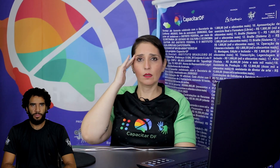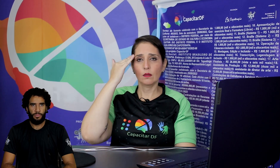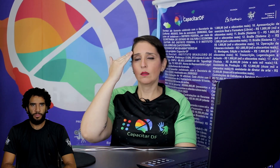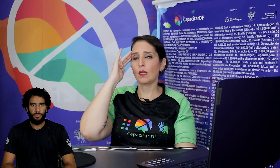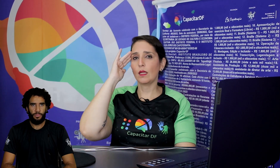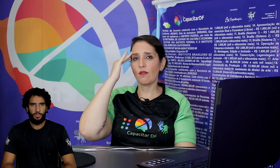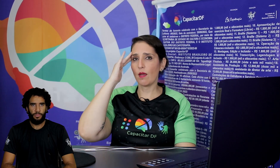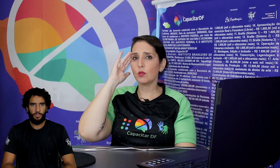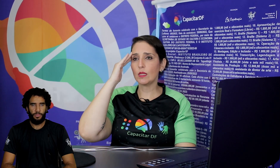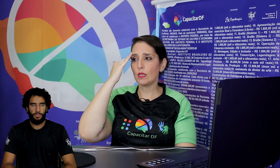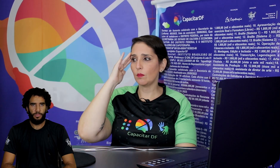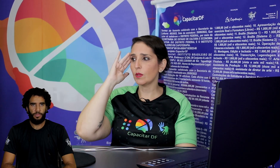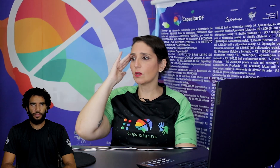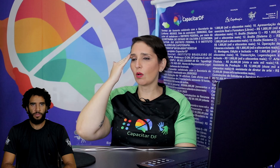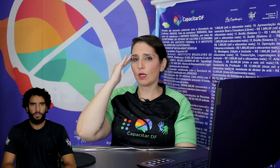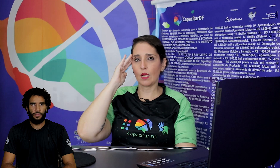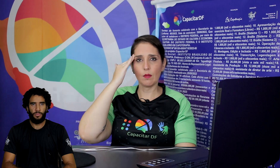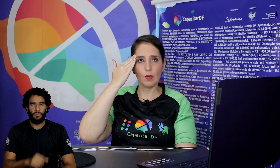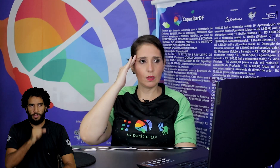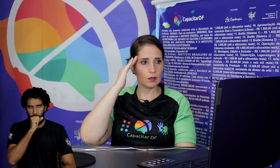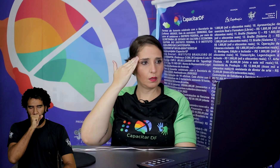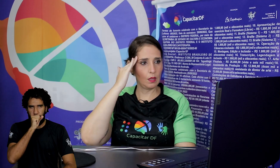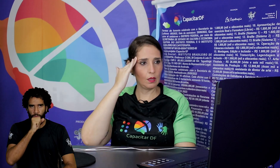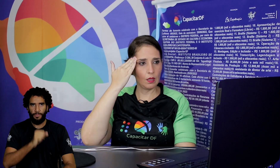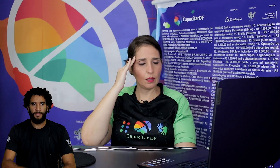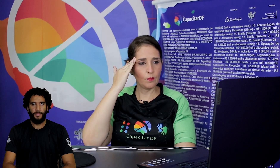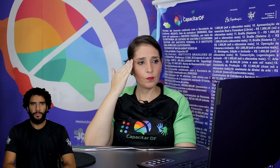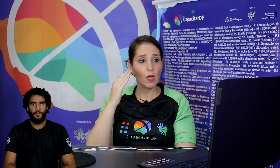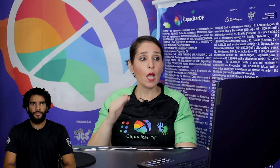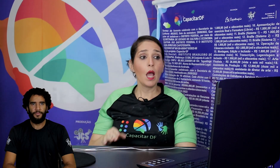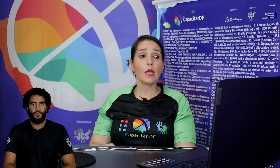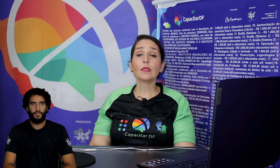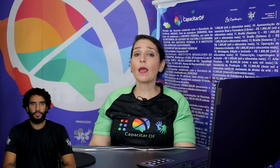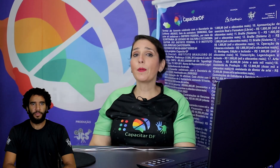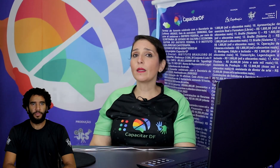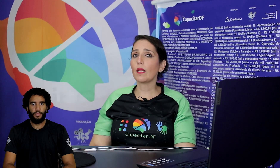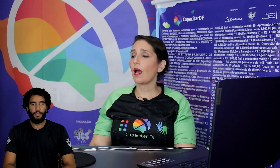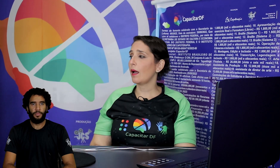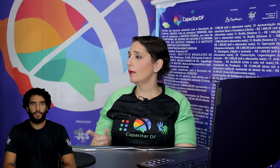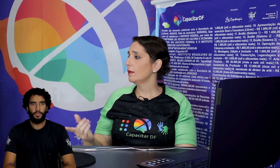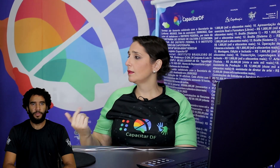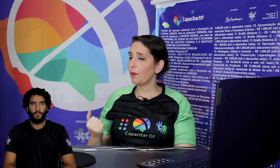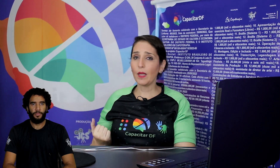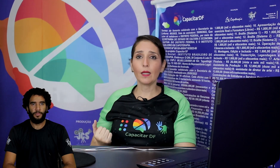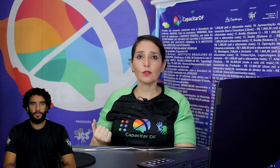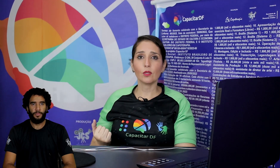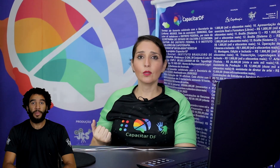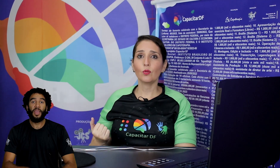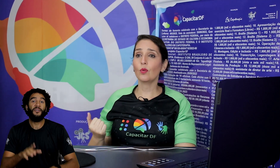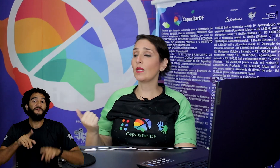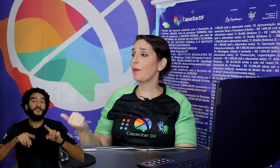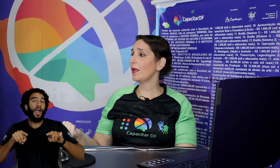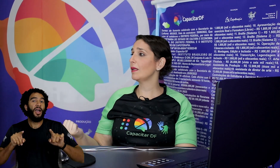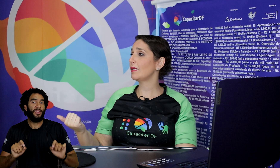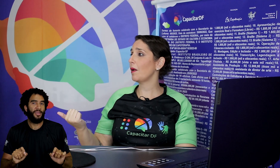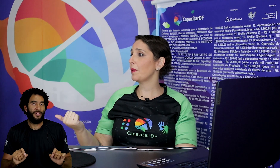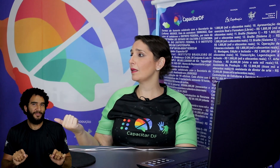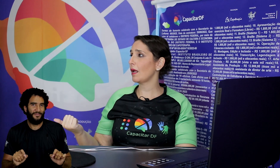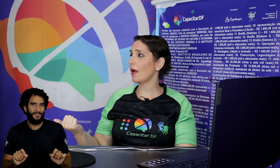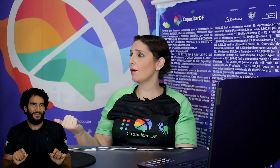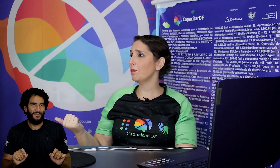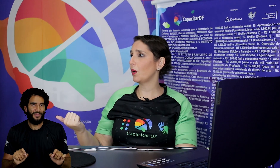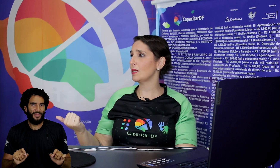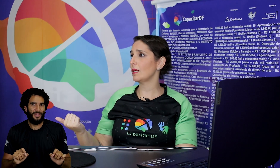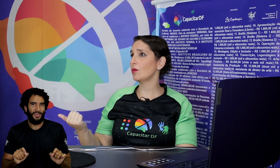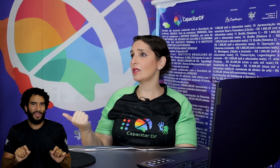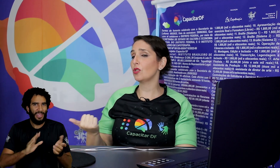Entender. Entender verbo simples, toca na cabeça, entender. Interpretar, depende.